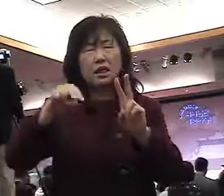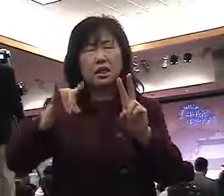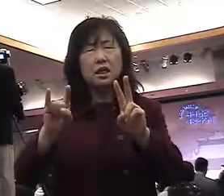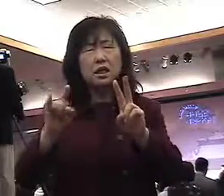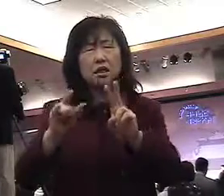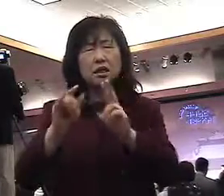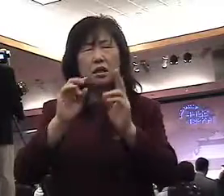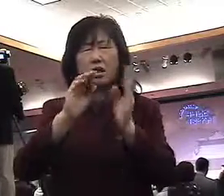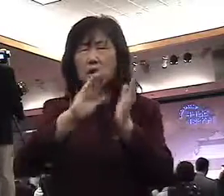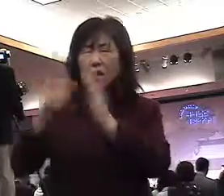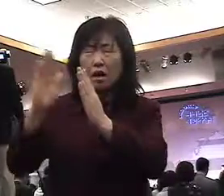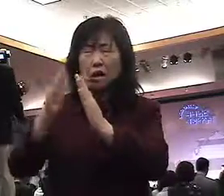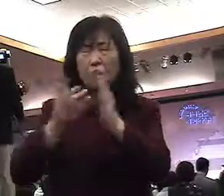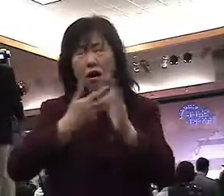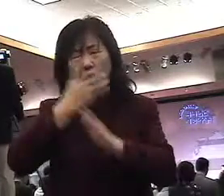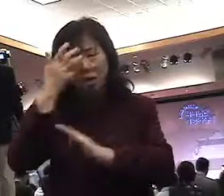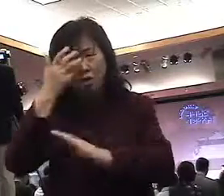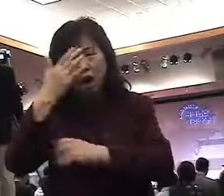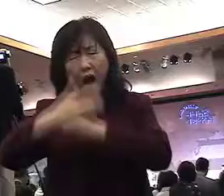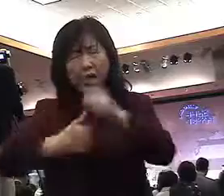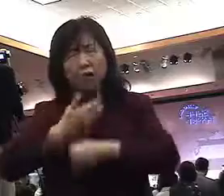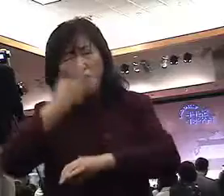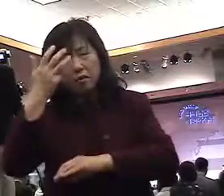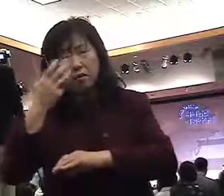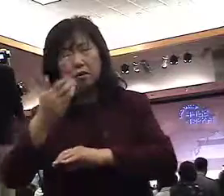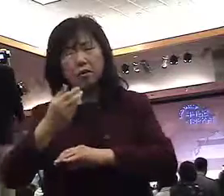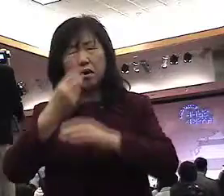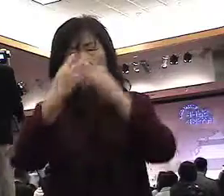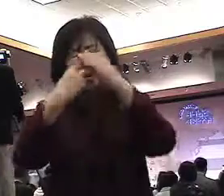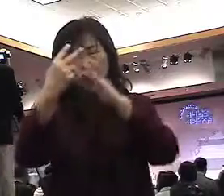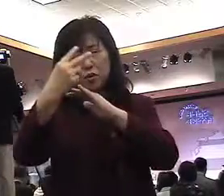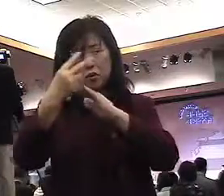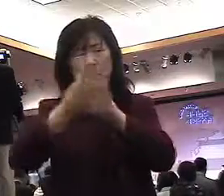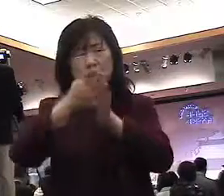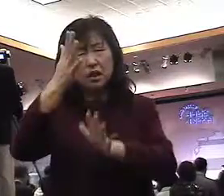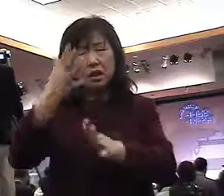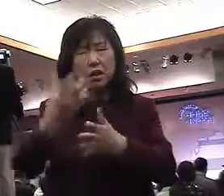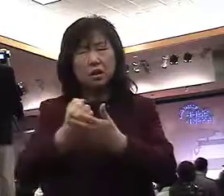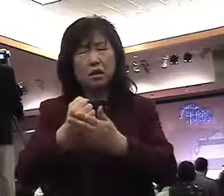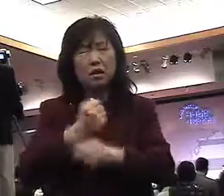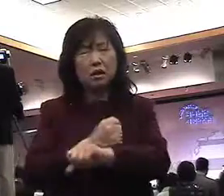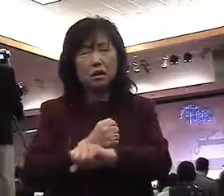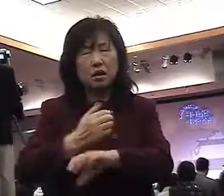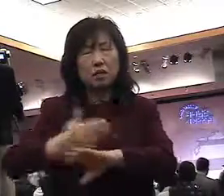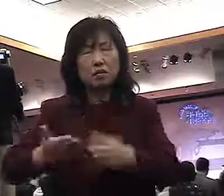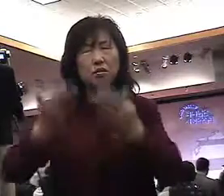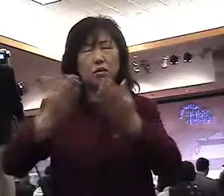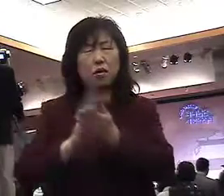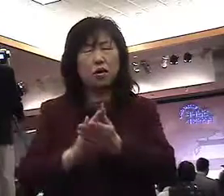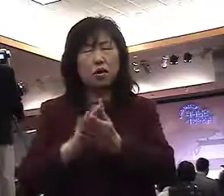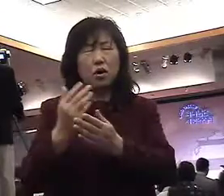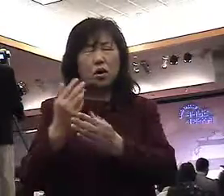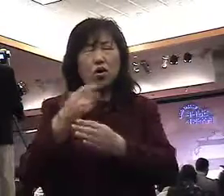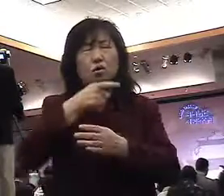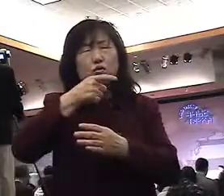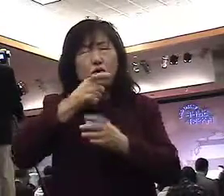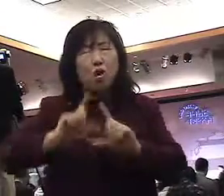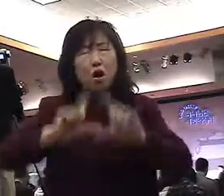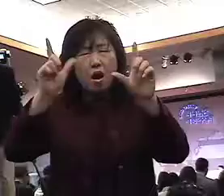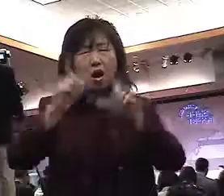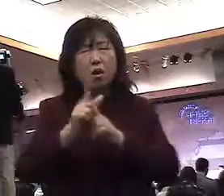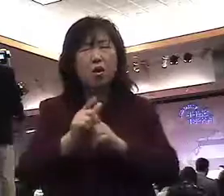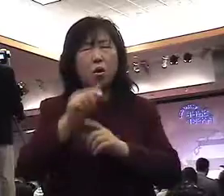꾸며 킹덤 드림 센터에 대한 비전을 갖게 하시니 감사를 드립니다. 지난 수요일 킹덤 드림 센터